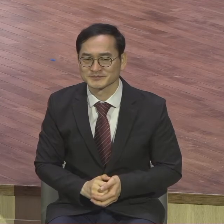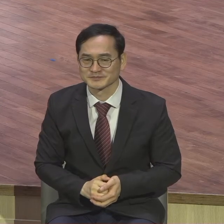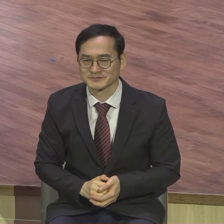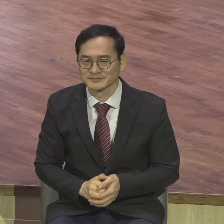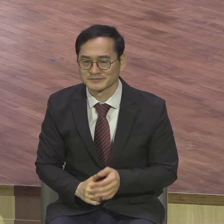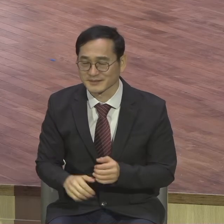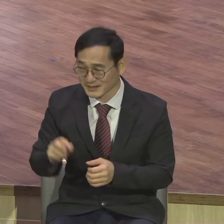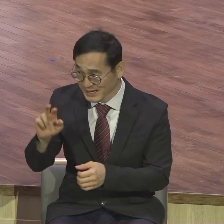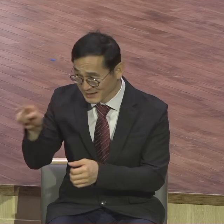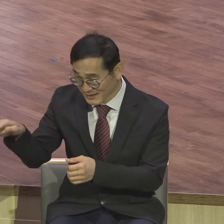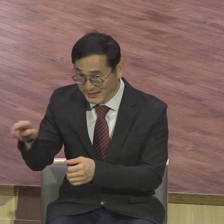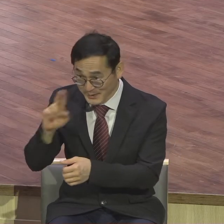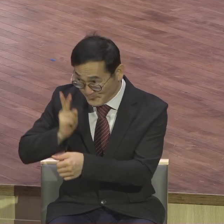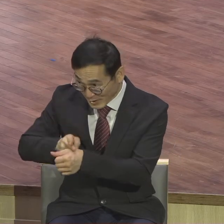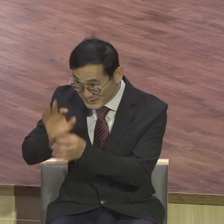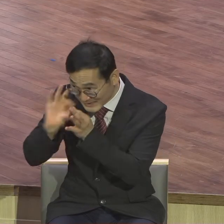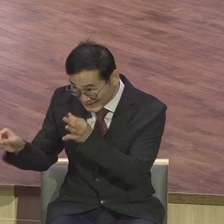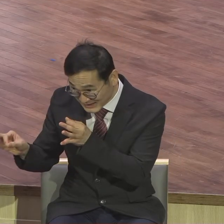들을 필요 없다.